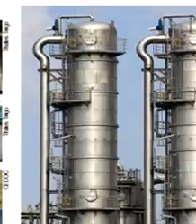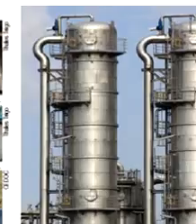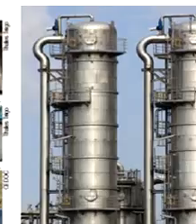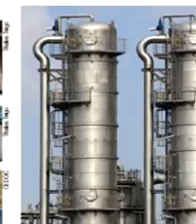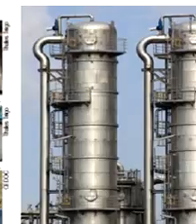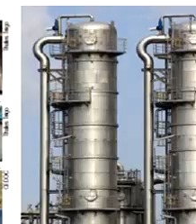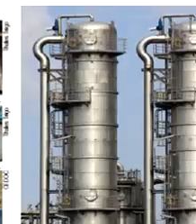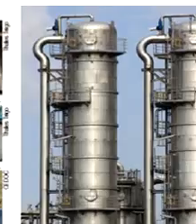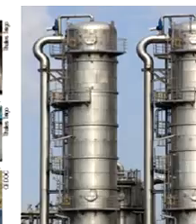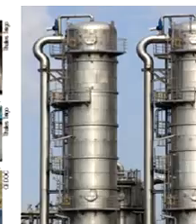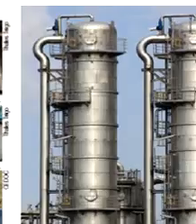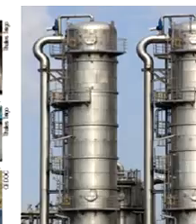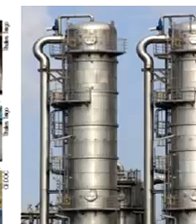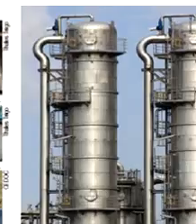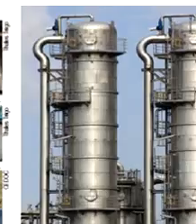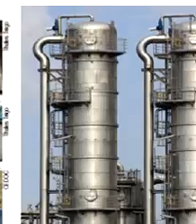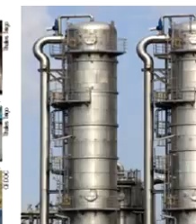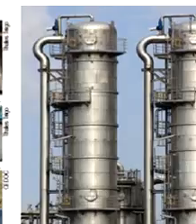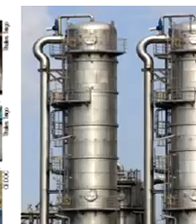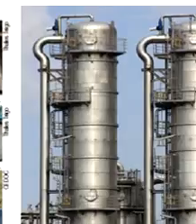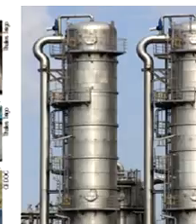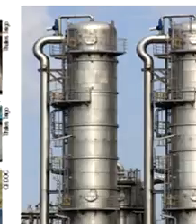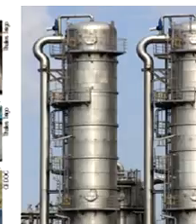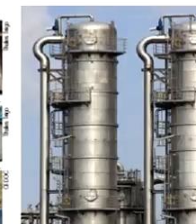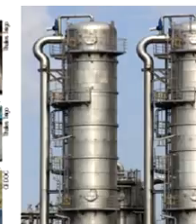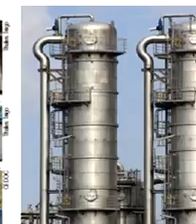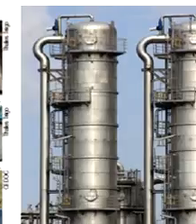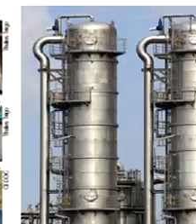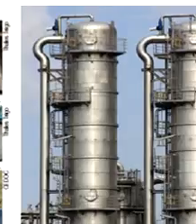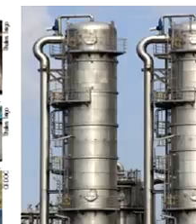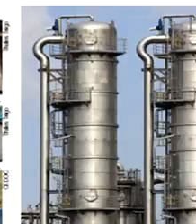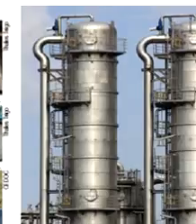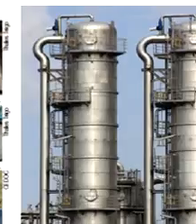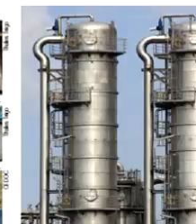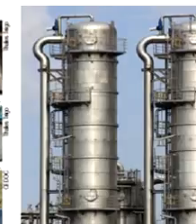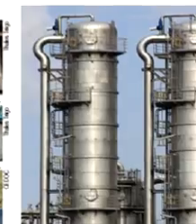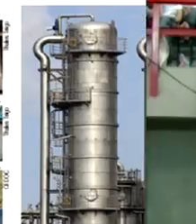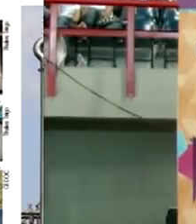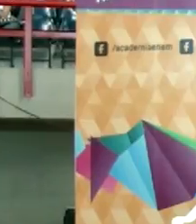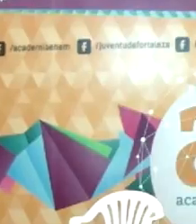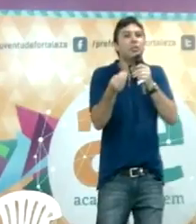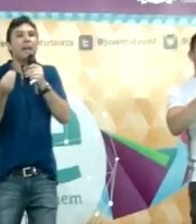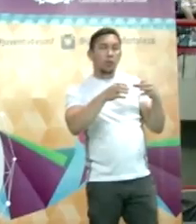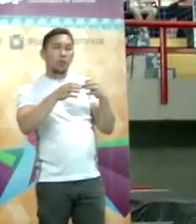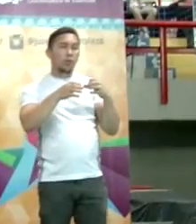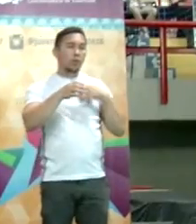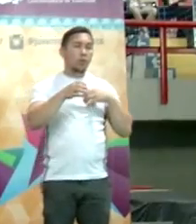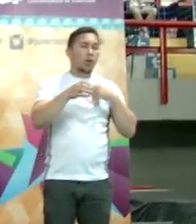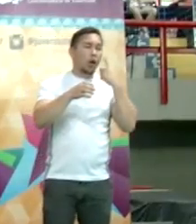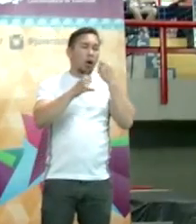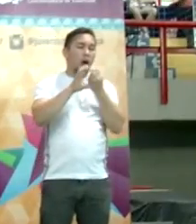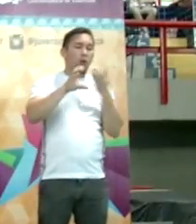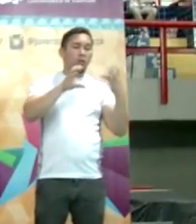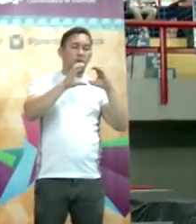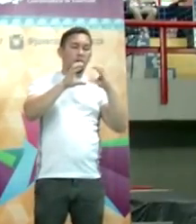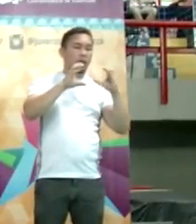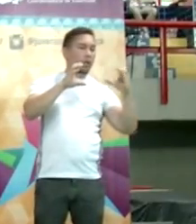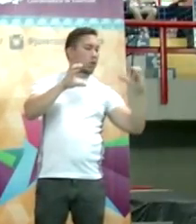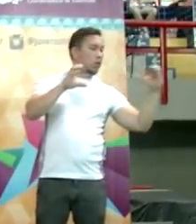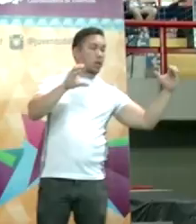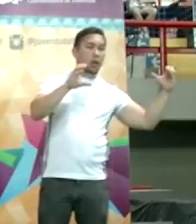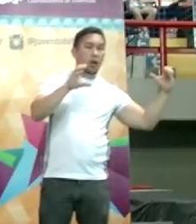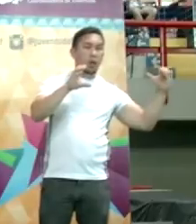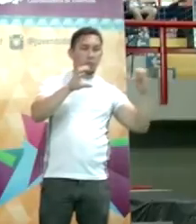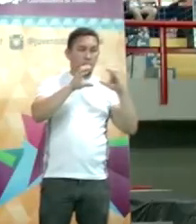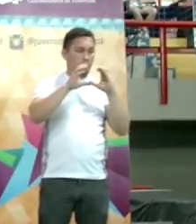a volatilidade vai se dar, meus queridos, em relação ao tamanho da cadeia, a quantidade de carbonos que ele tiver.